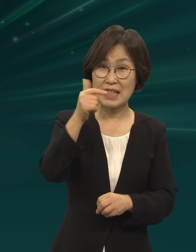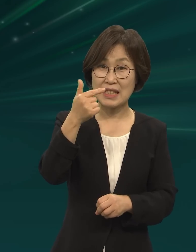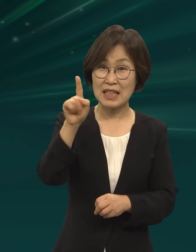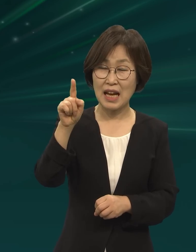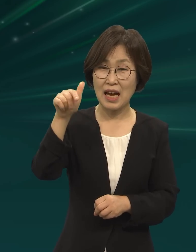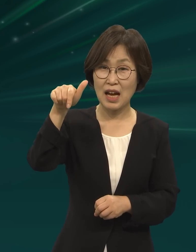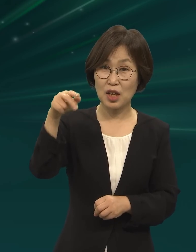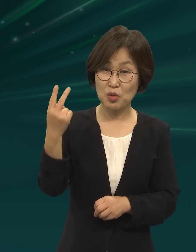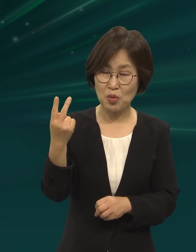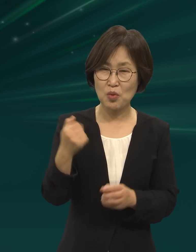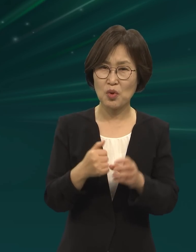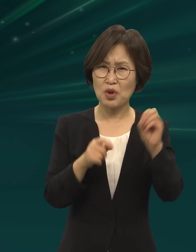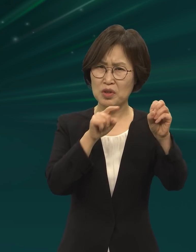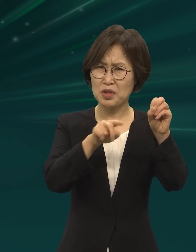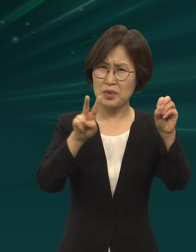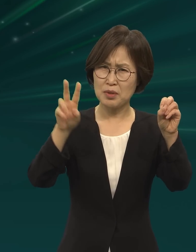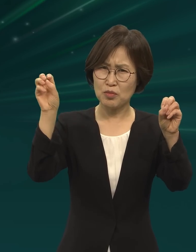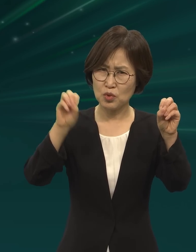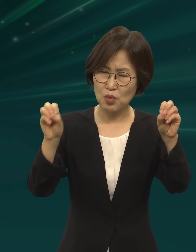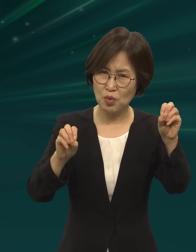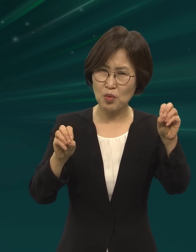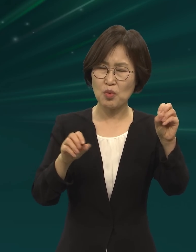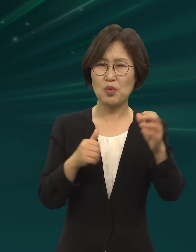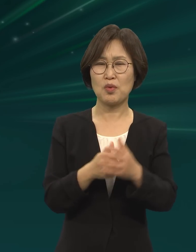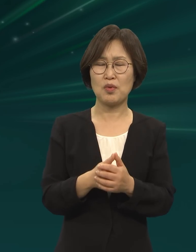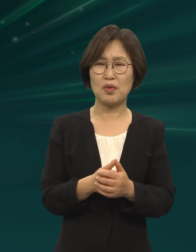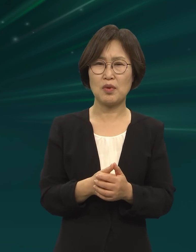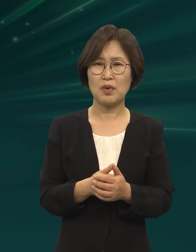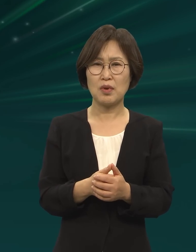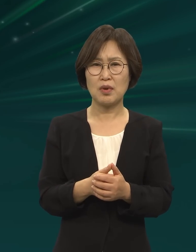0.20%, 그리고 다른 또 0.3%입니다.